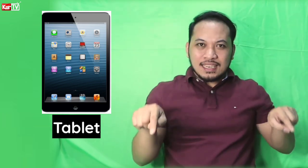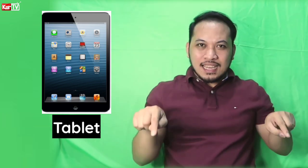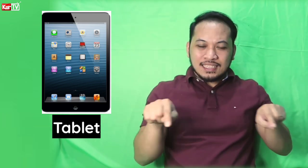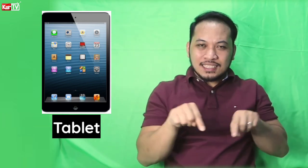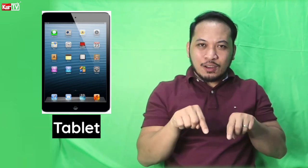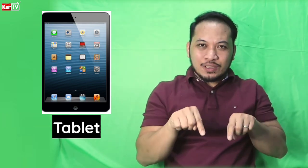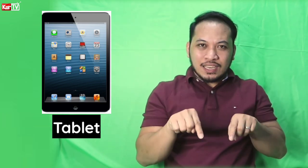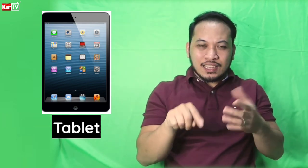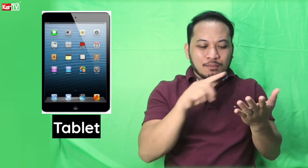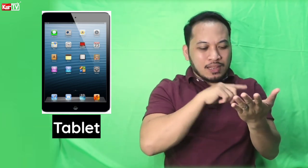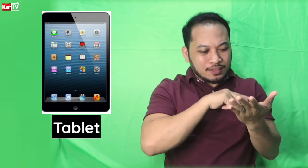Ganyan. This is how we say tablet.